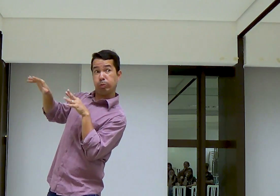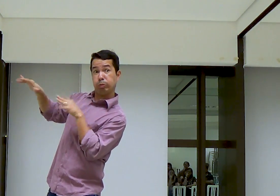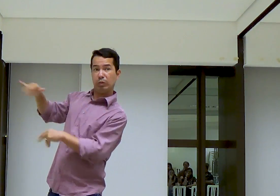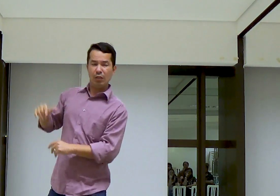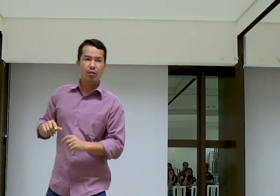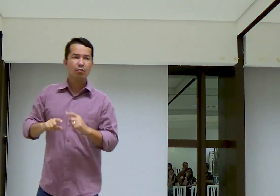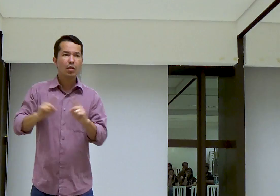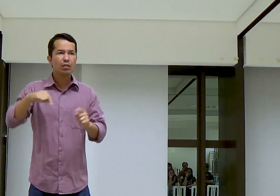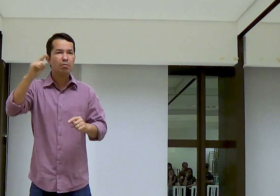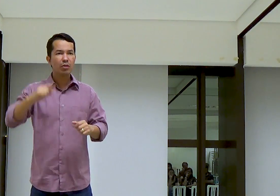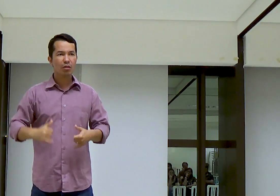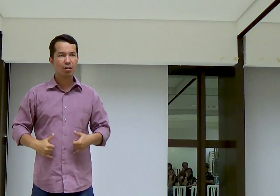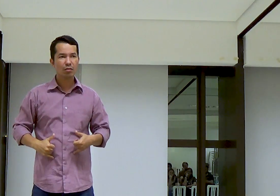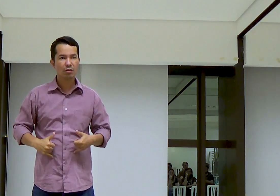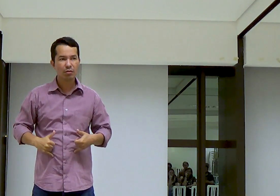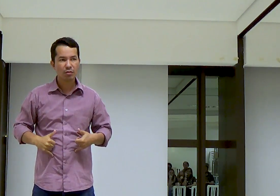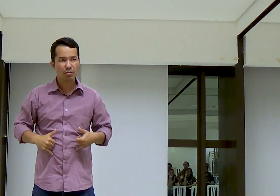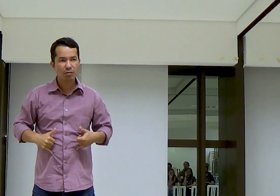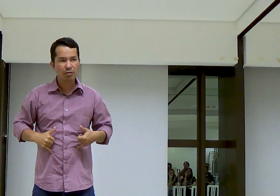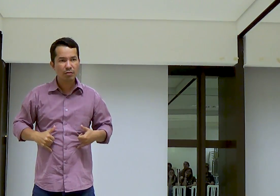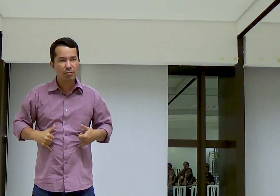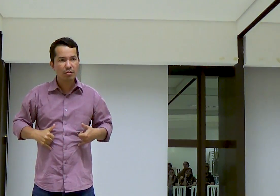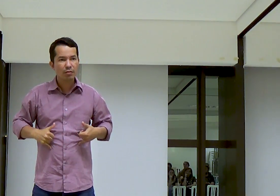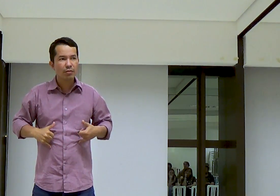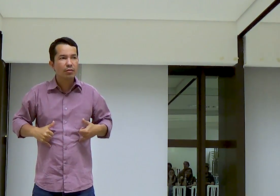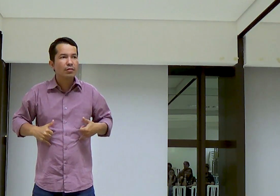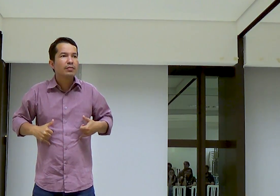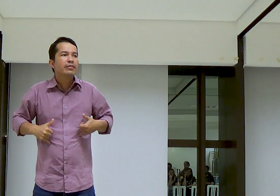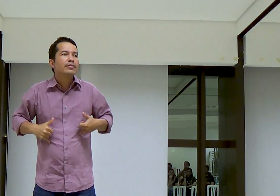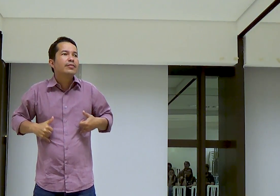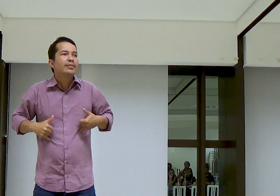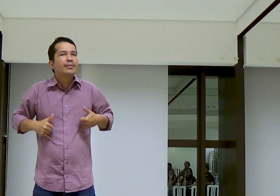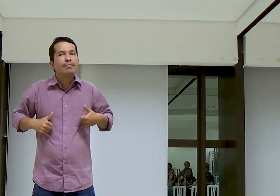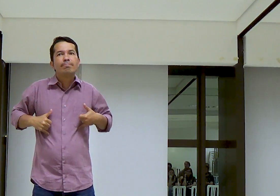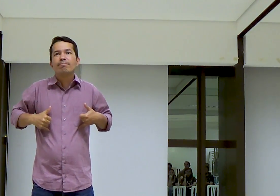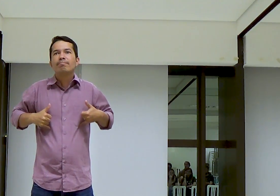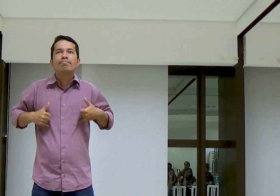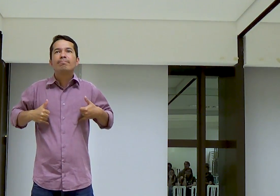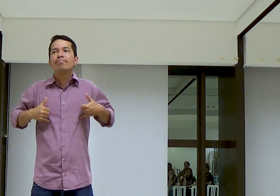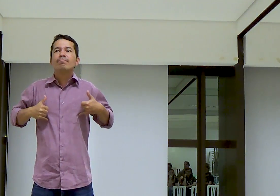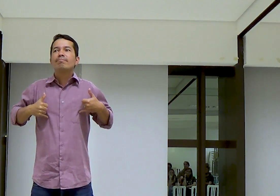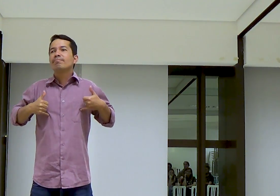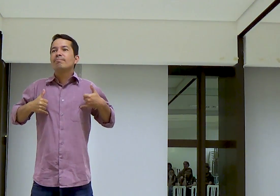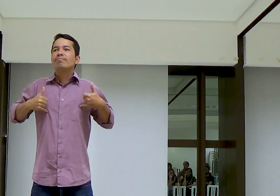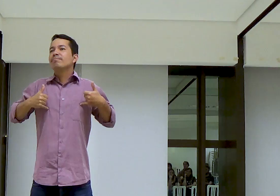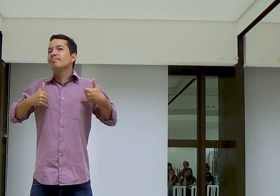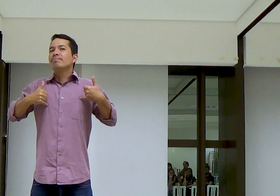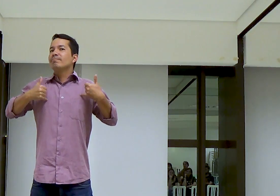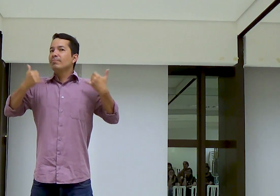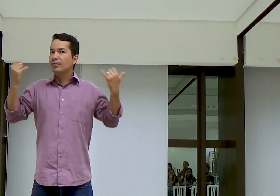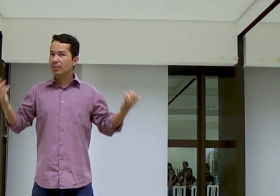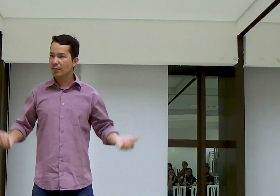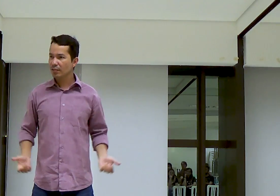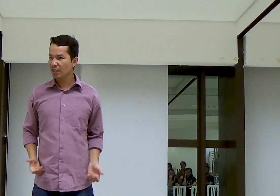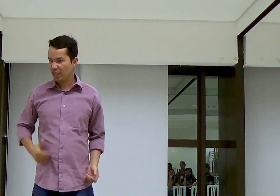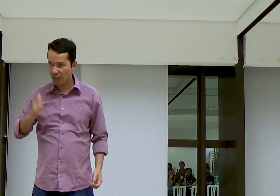ensinava, as pessoas iam. Mas o que aconteceu? Com o passar do tempo, sua vida foi se enchendo de orgulho.